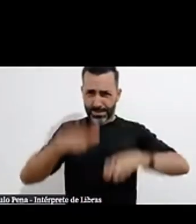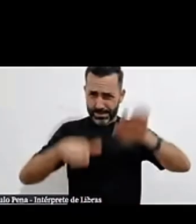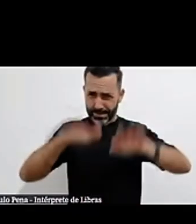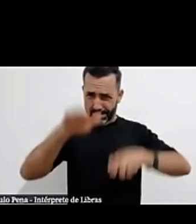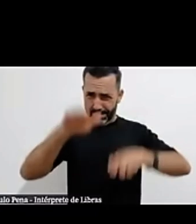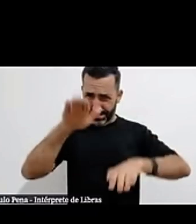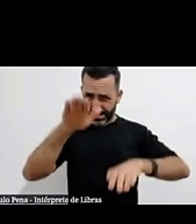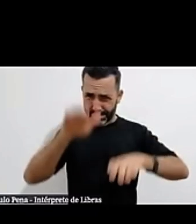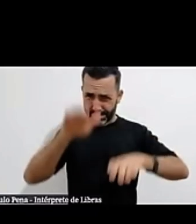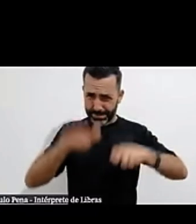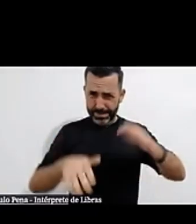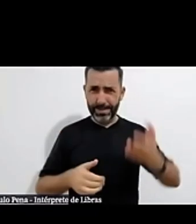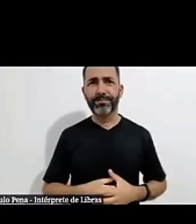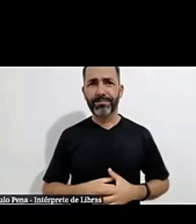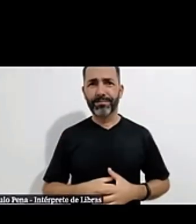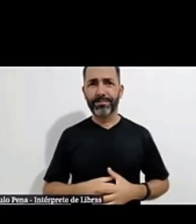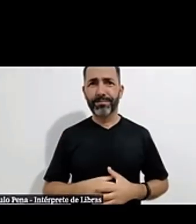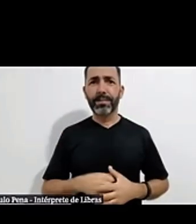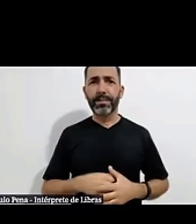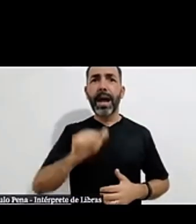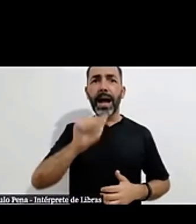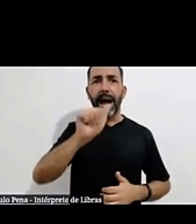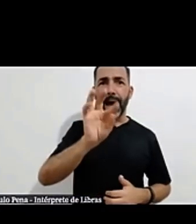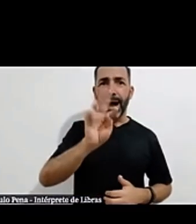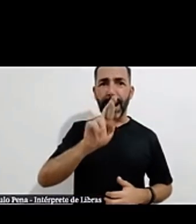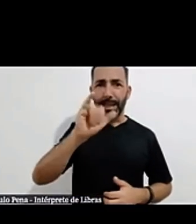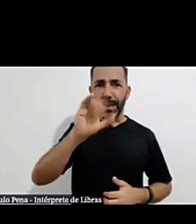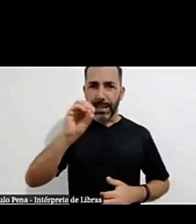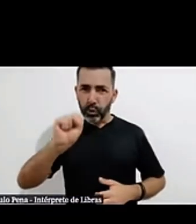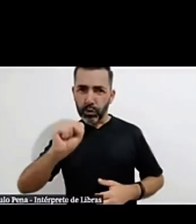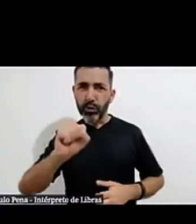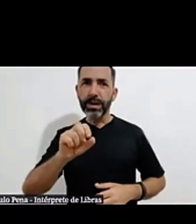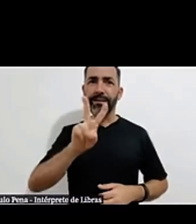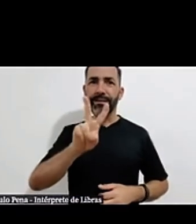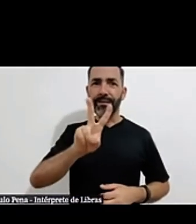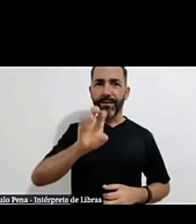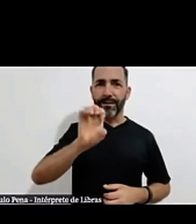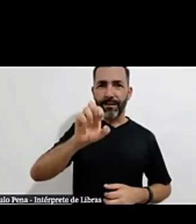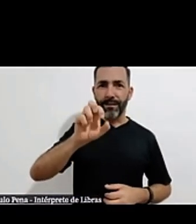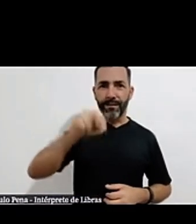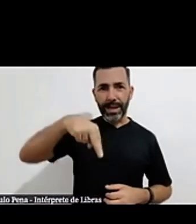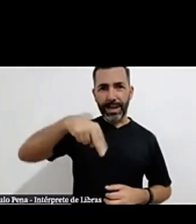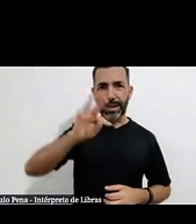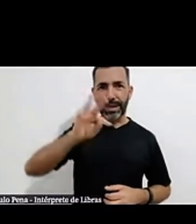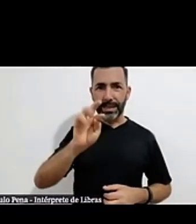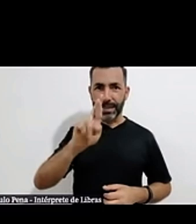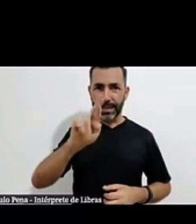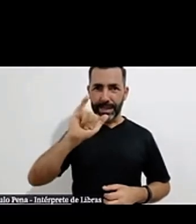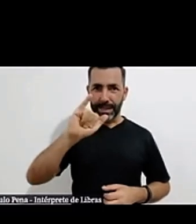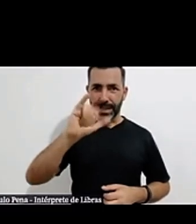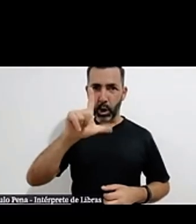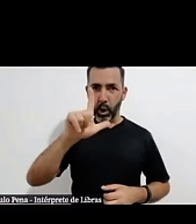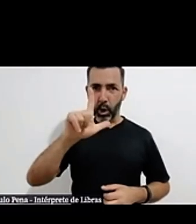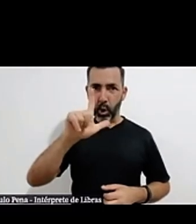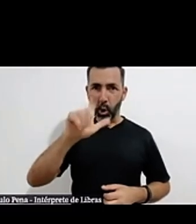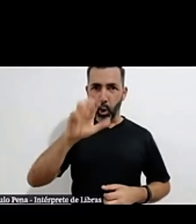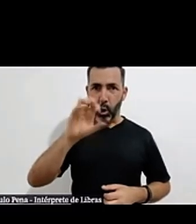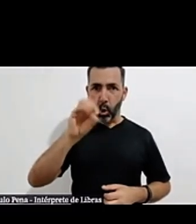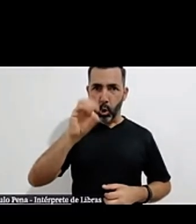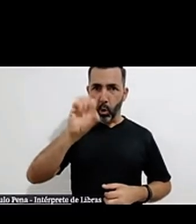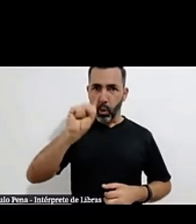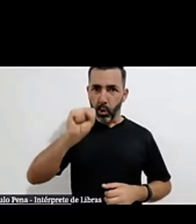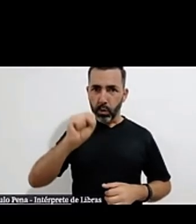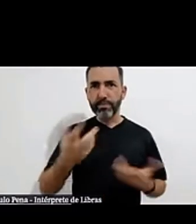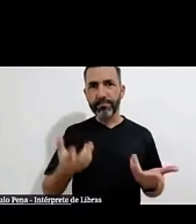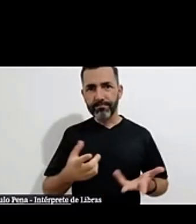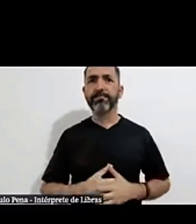os ventrículos, né? Os átrios manda para os ventrículos, e os ventrículos, um manda para o pulmão e outro manda para o